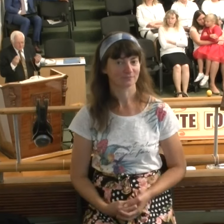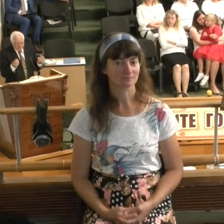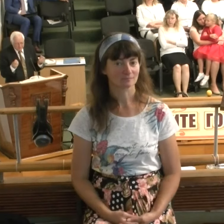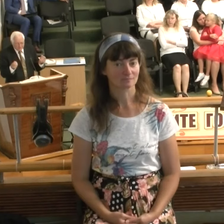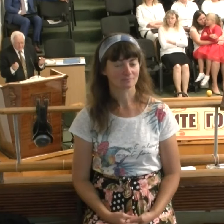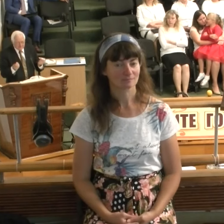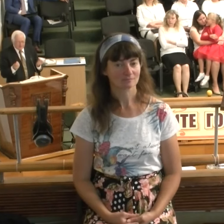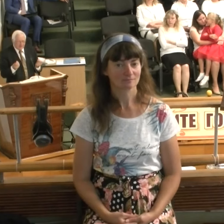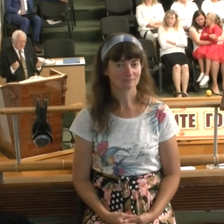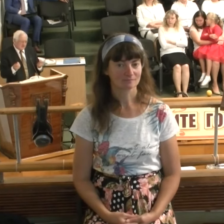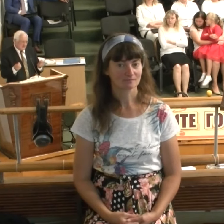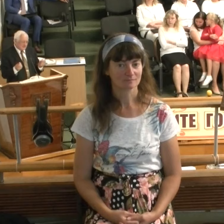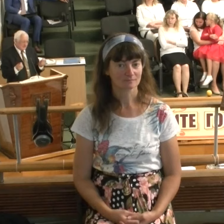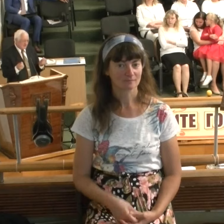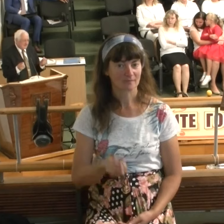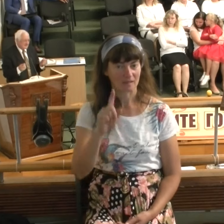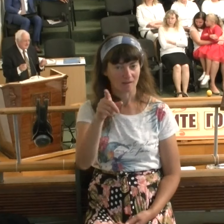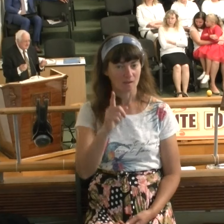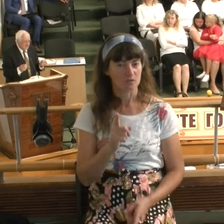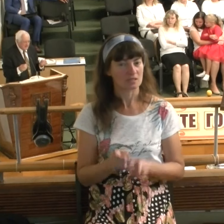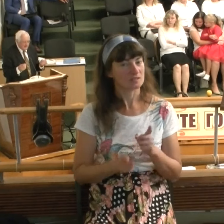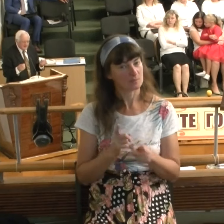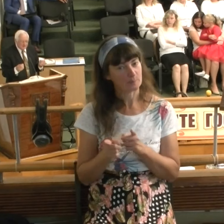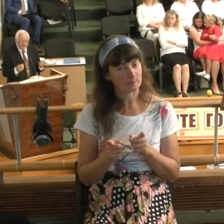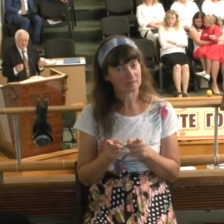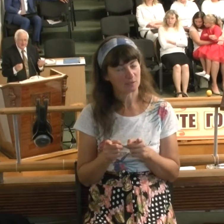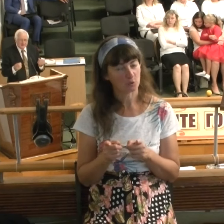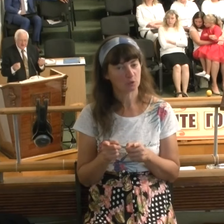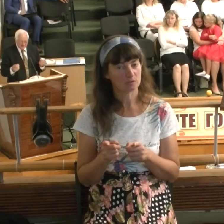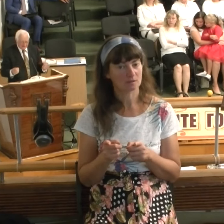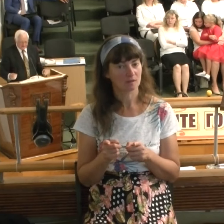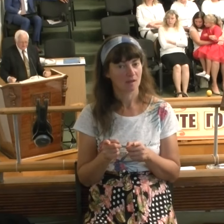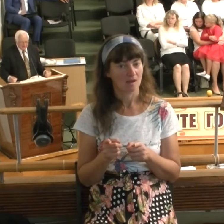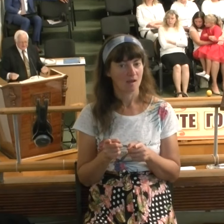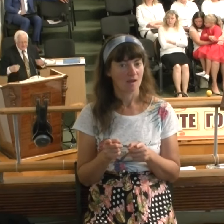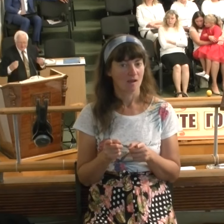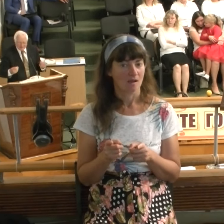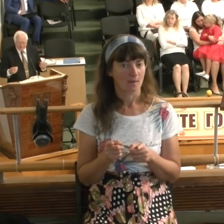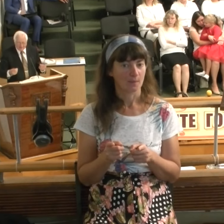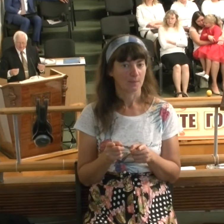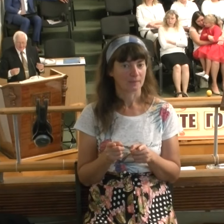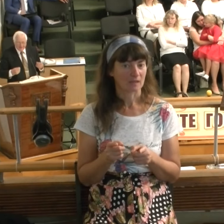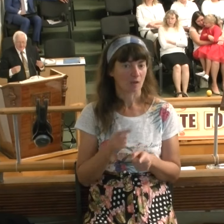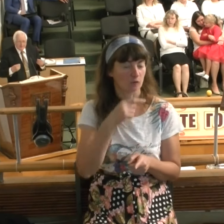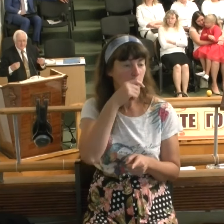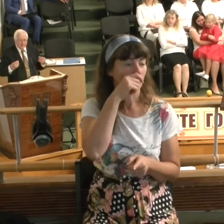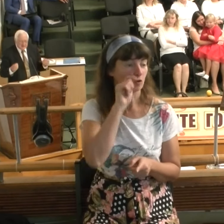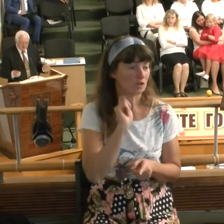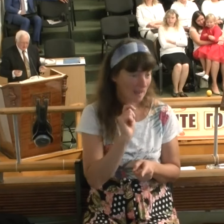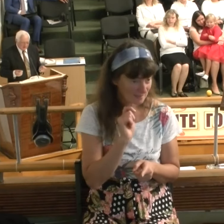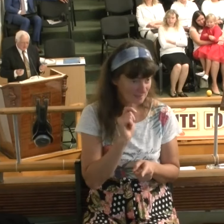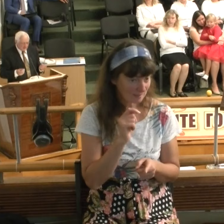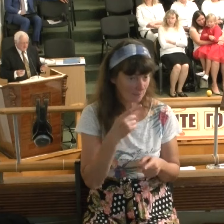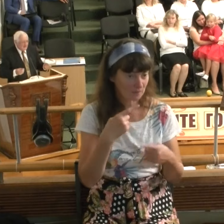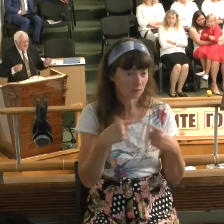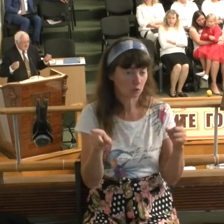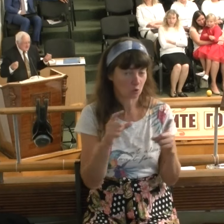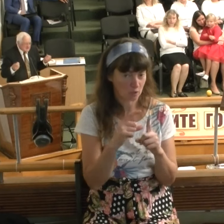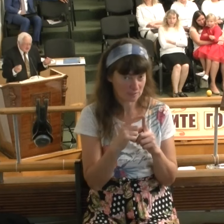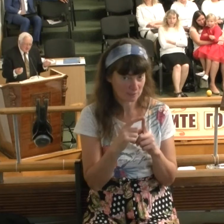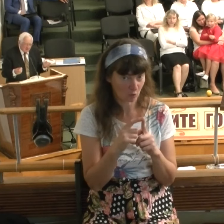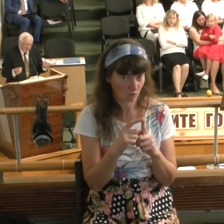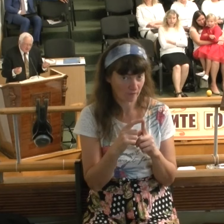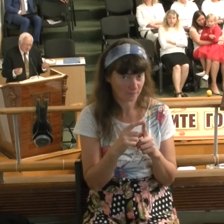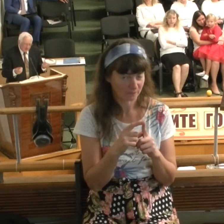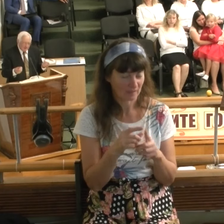Ну тут перевод такой немножко. В украинском «выгоражайте», «почтительности», «выгоражайте». То есть